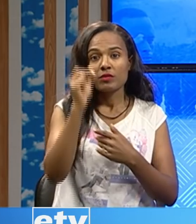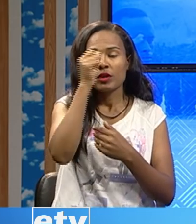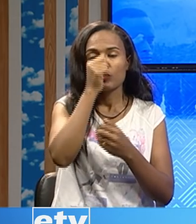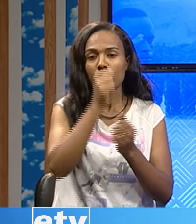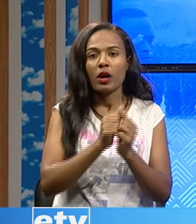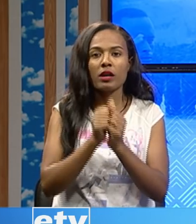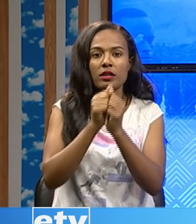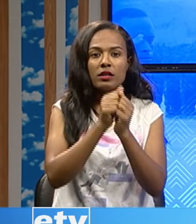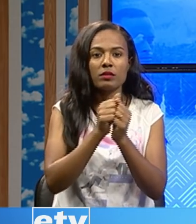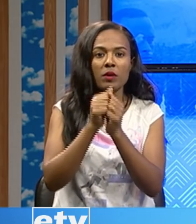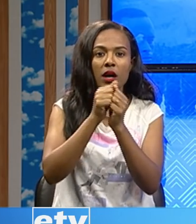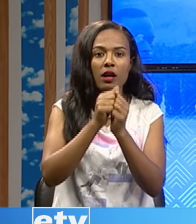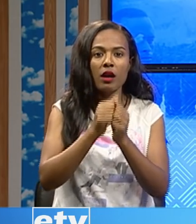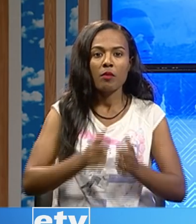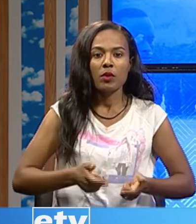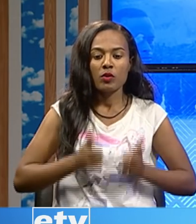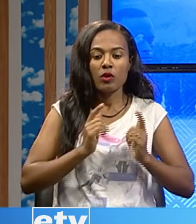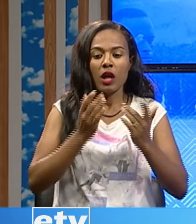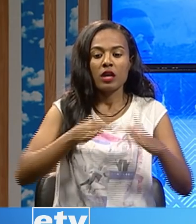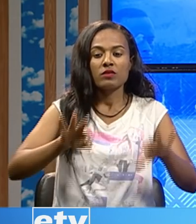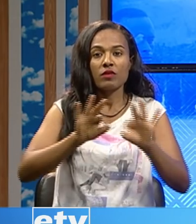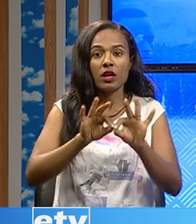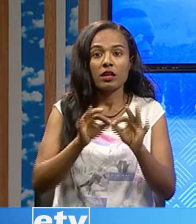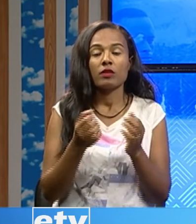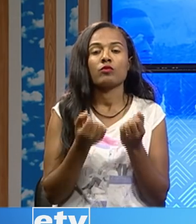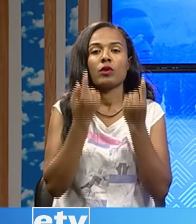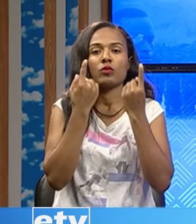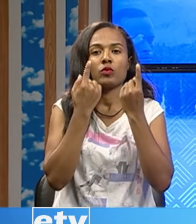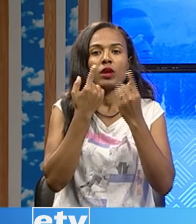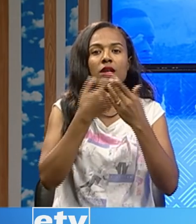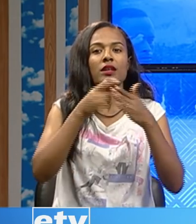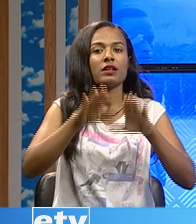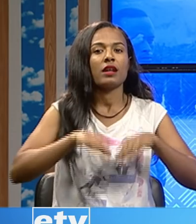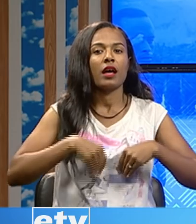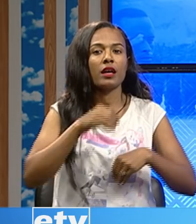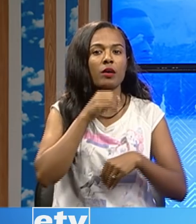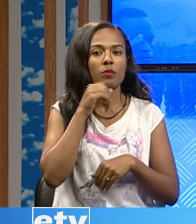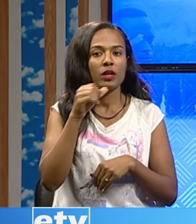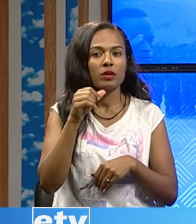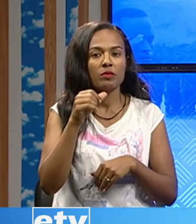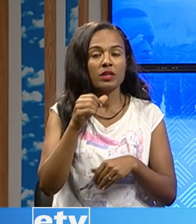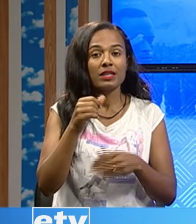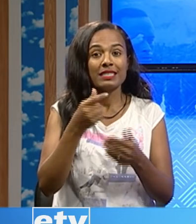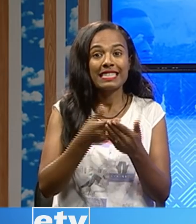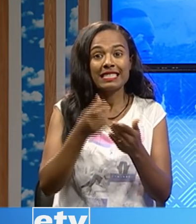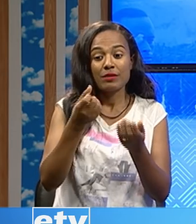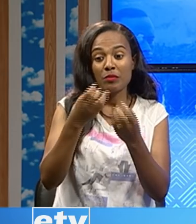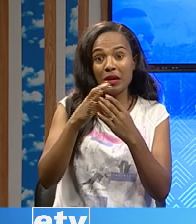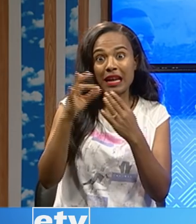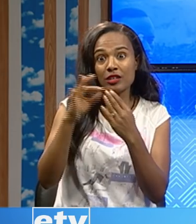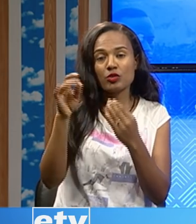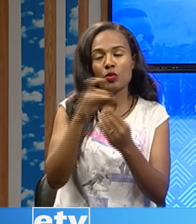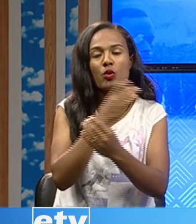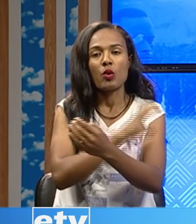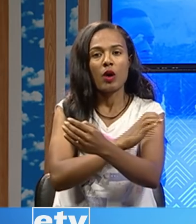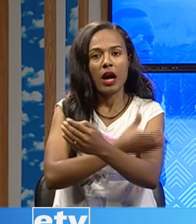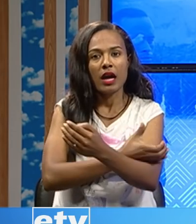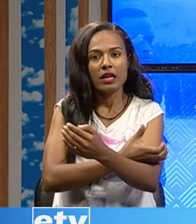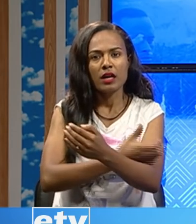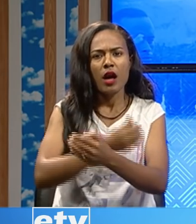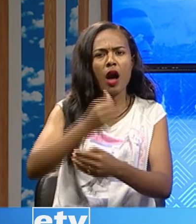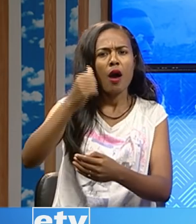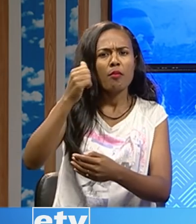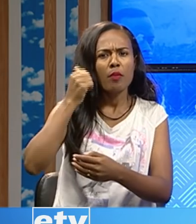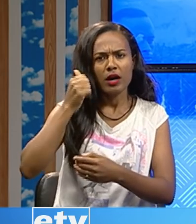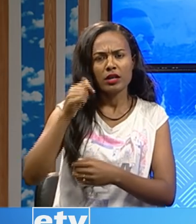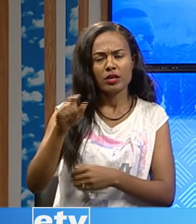አንድነትና በጋራ መኖር አስፈላጊነቱ ገብቶታል አይቀበልም ያነሳበ ዘሞስት ቾቭኒስት የሆነው ኃይል አምባገነን